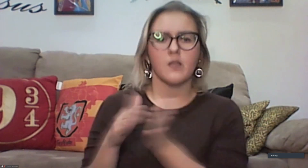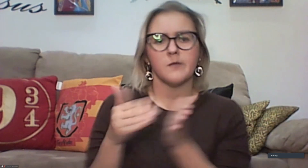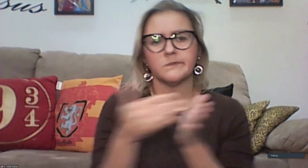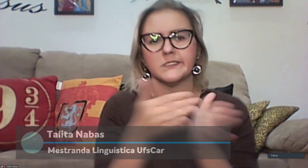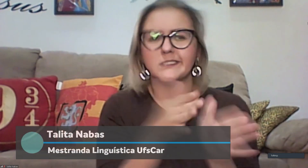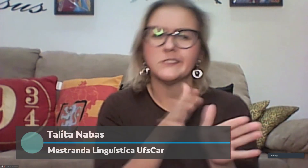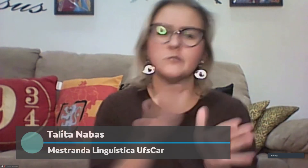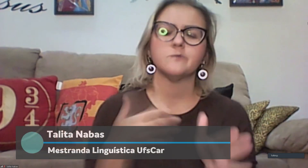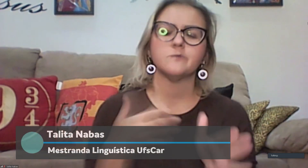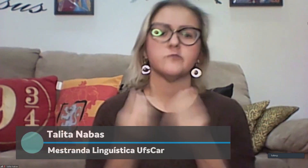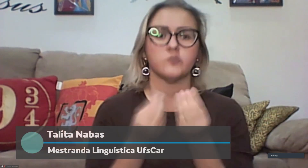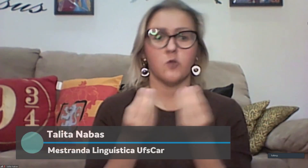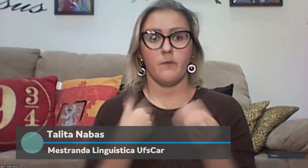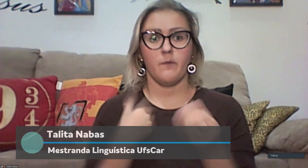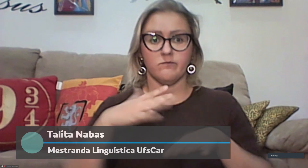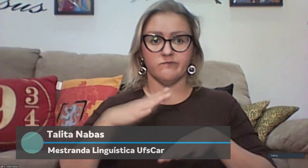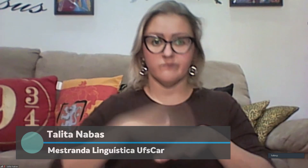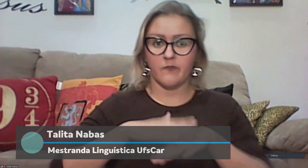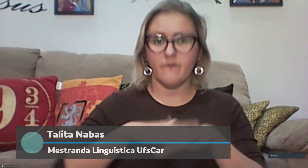me formei, vou falar um pouquinho de mim.